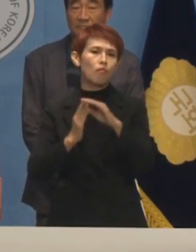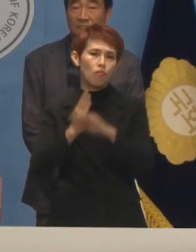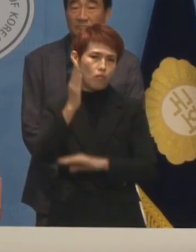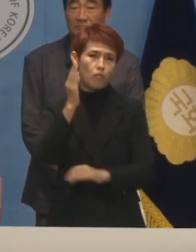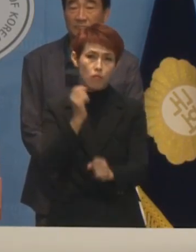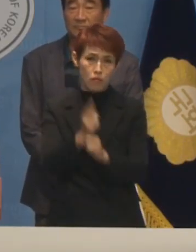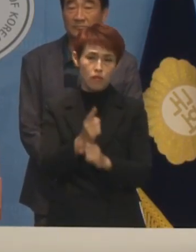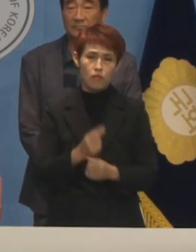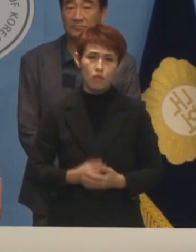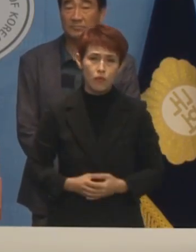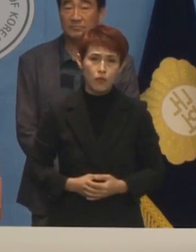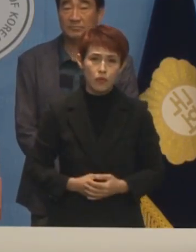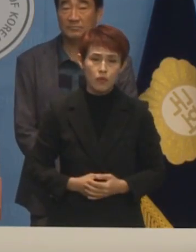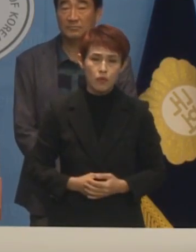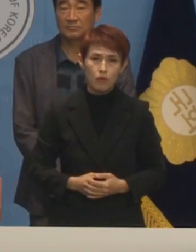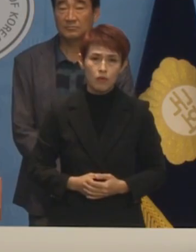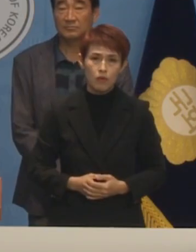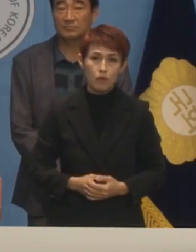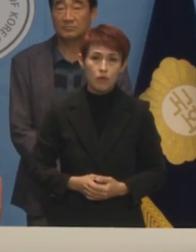그러나